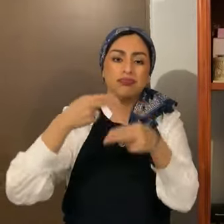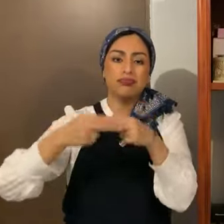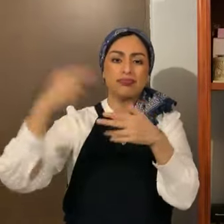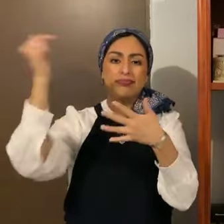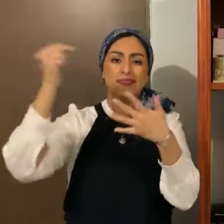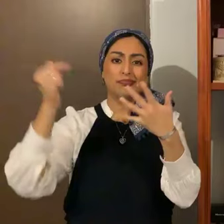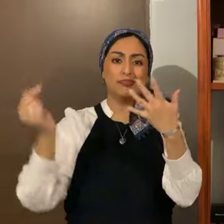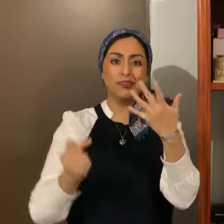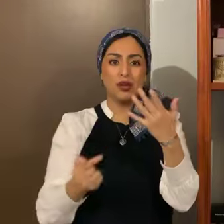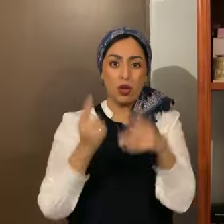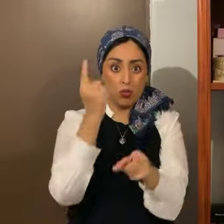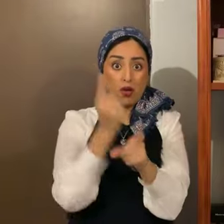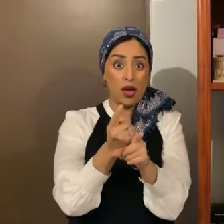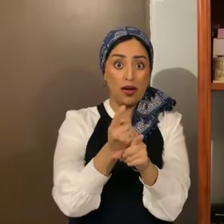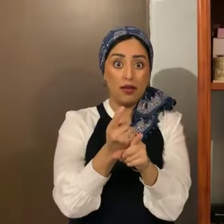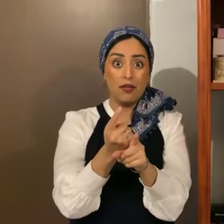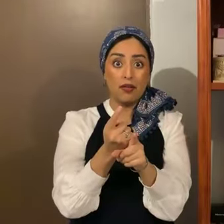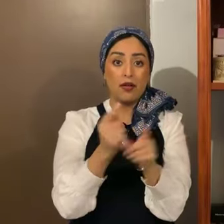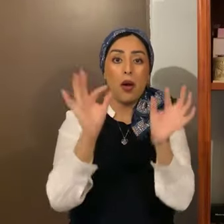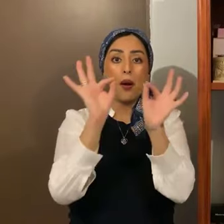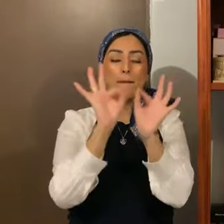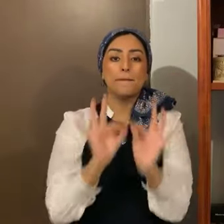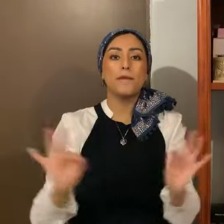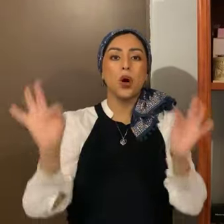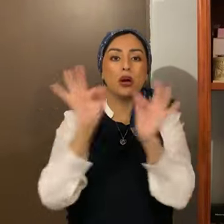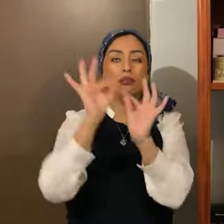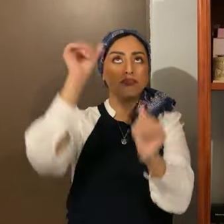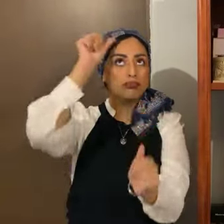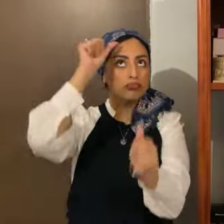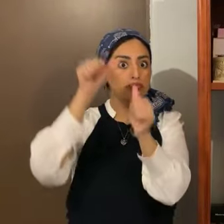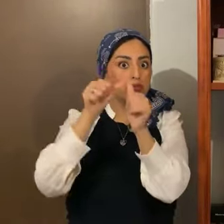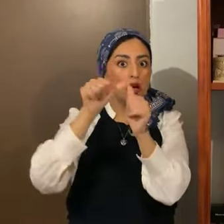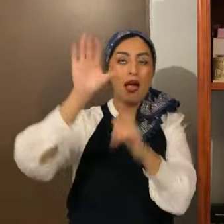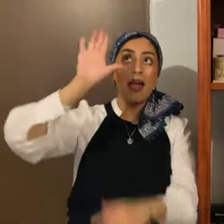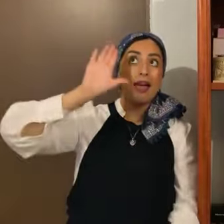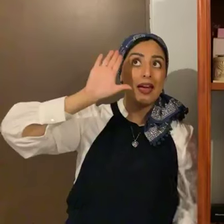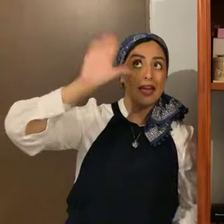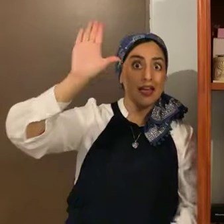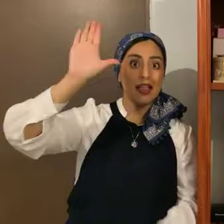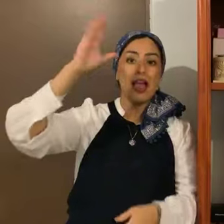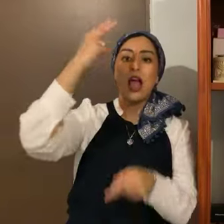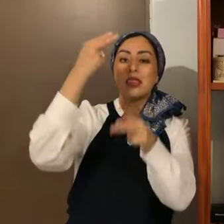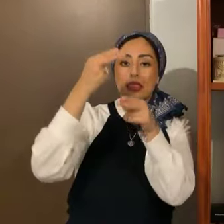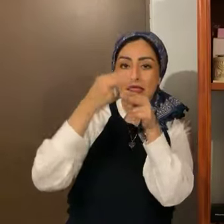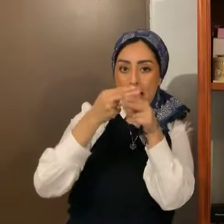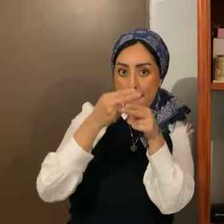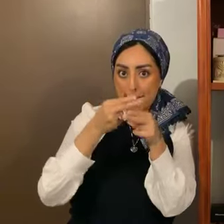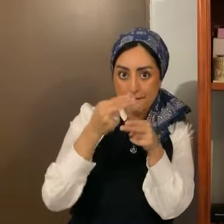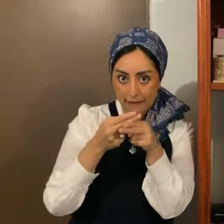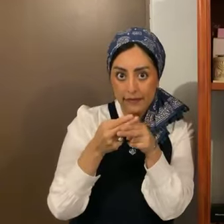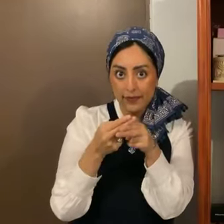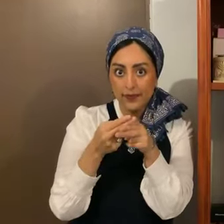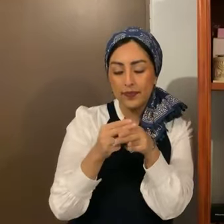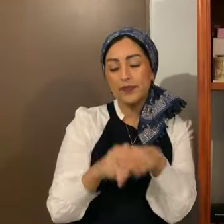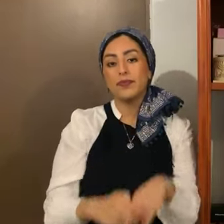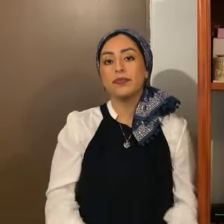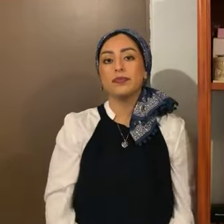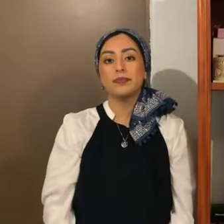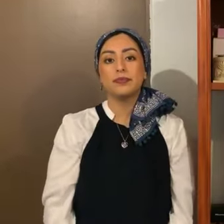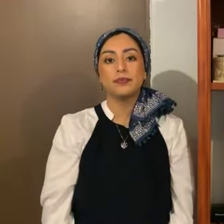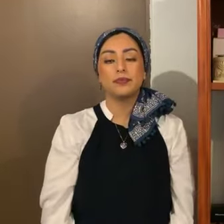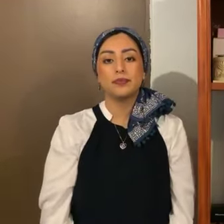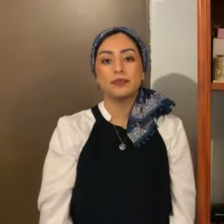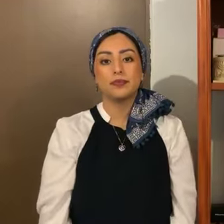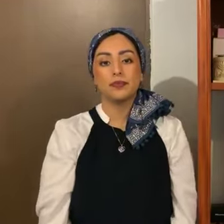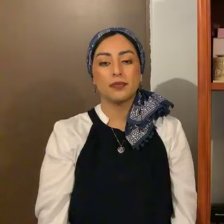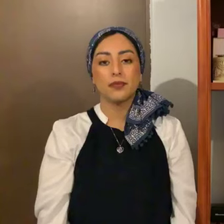demás. Entonces, el nombre representa de Yahweh quién es él y lo que ha hecho.